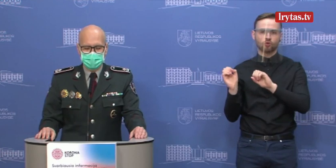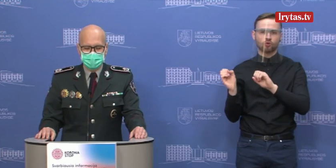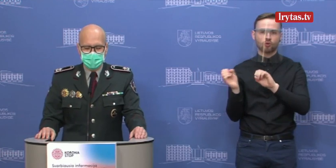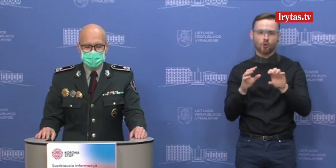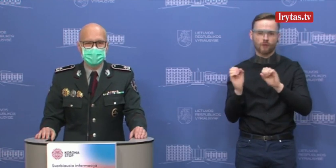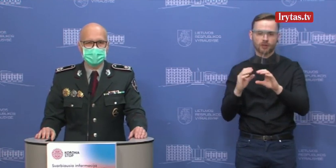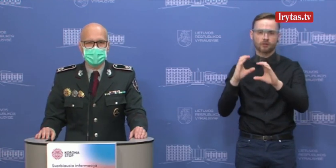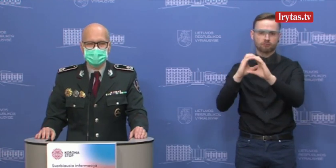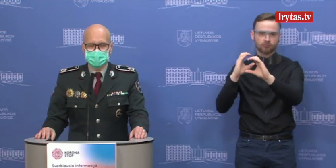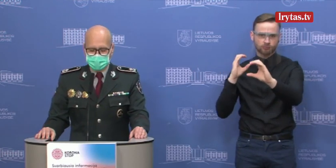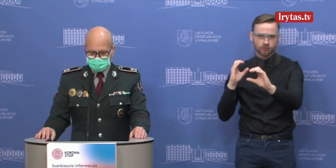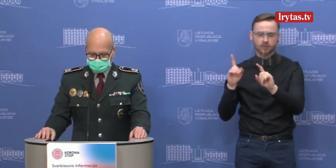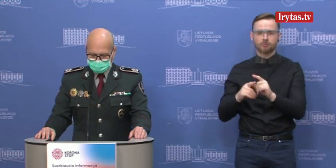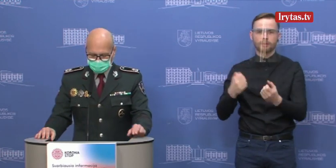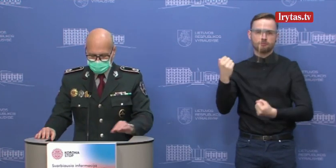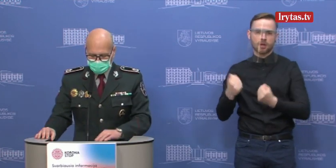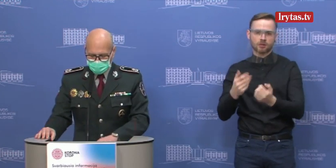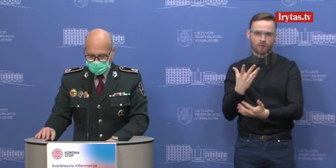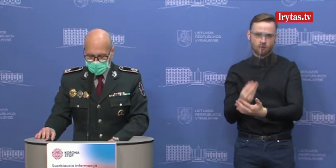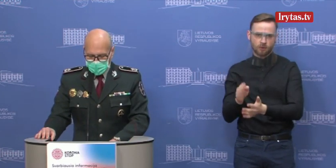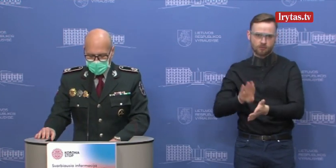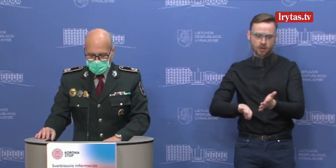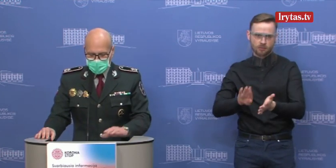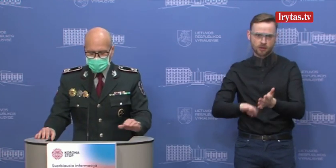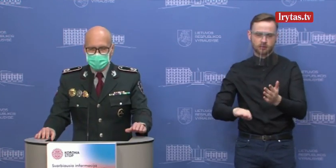priemonės ir lengvasis transportas.